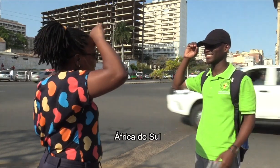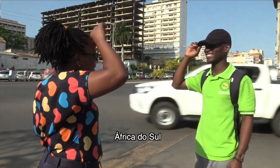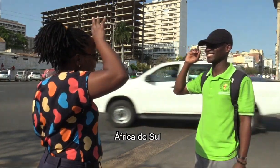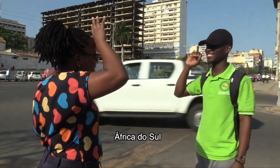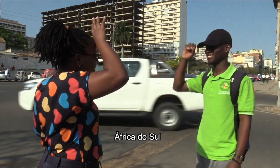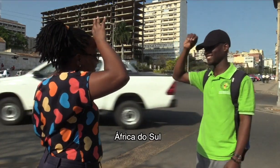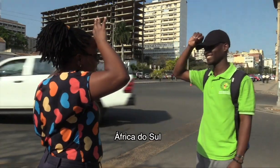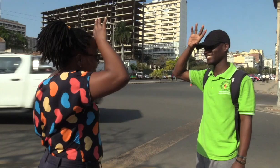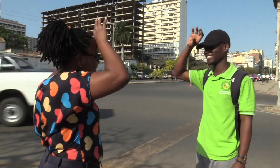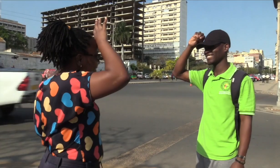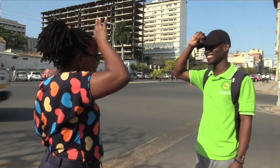África do Sul,